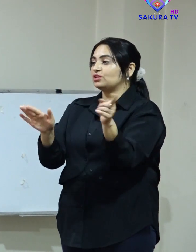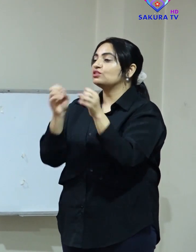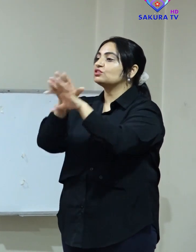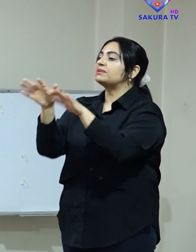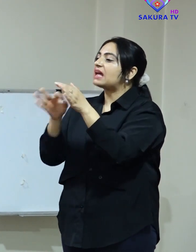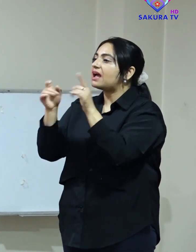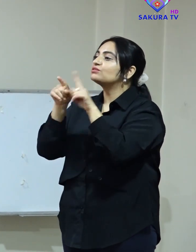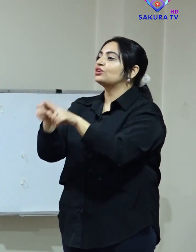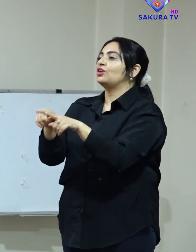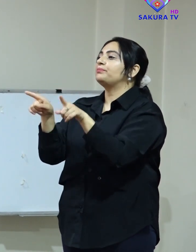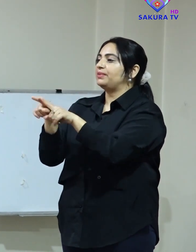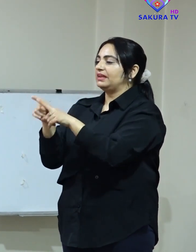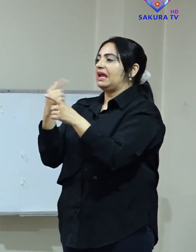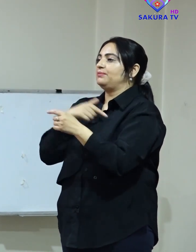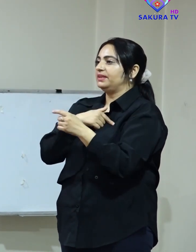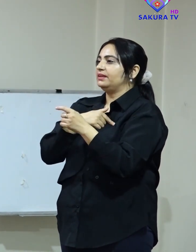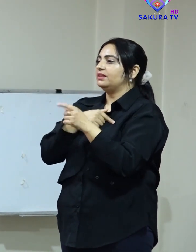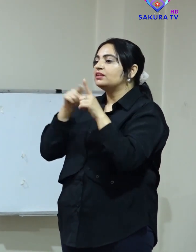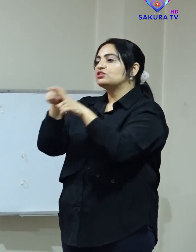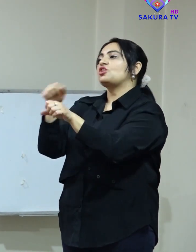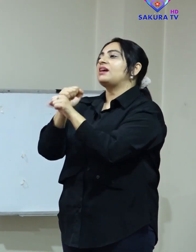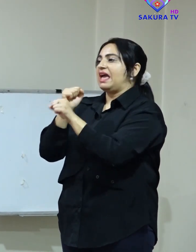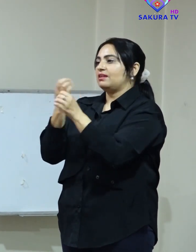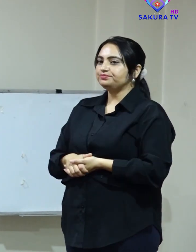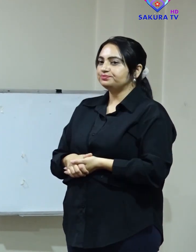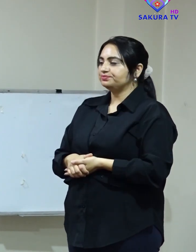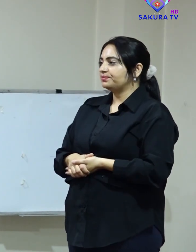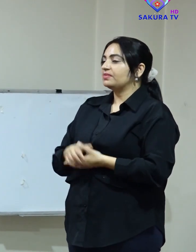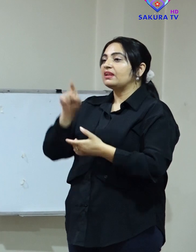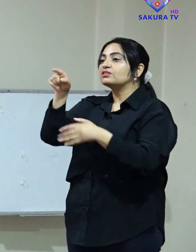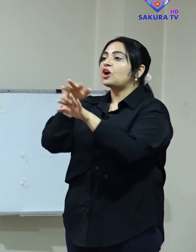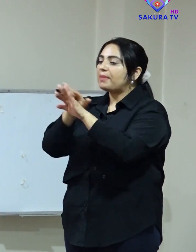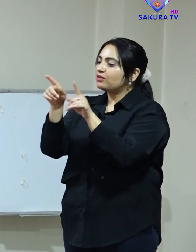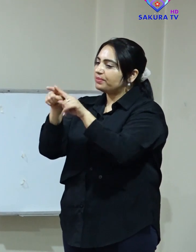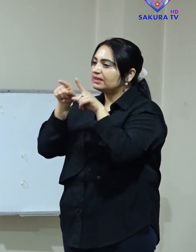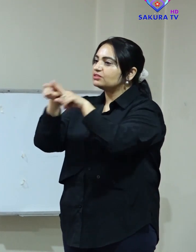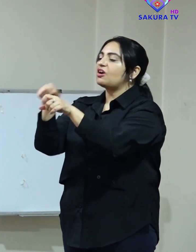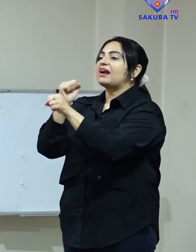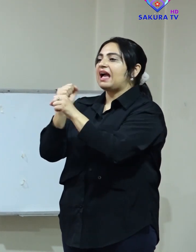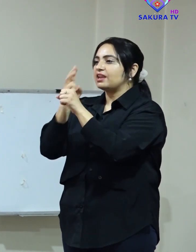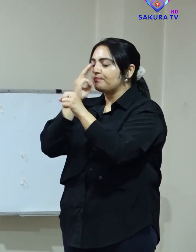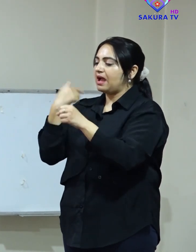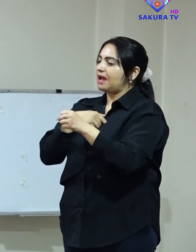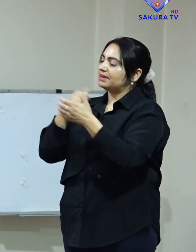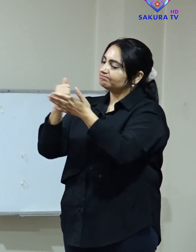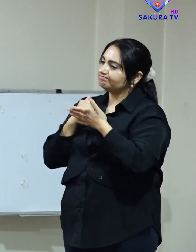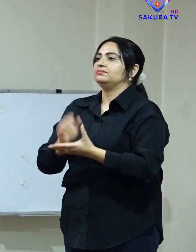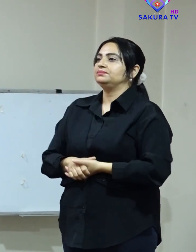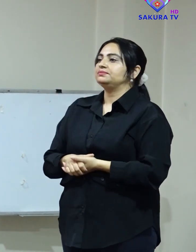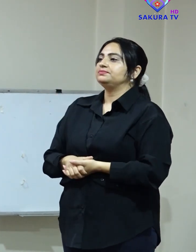समावेशी आयोगसँग पनि हामी सहकार्य गर्छौँ, तपाईँहरू पनि सहकार्यमा हामीलाई साथ